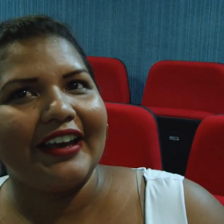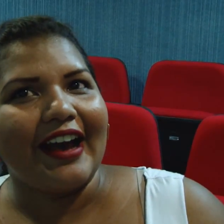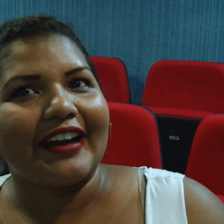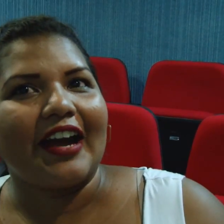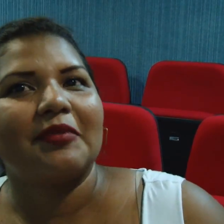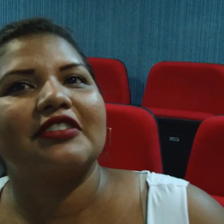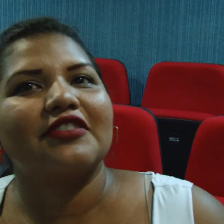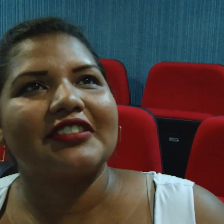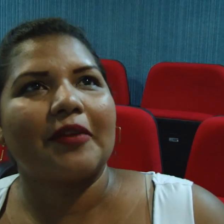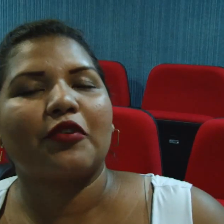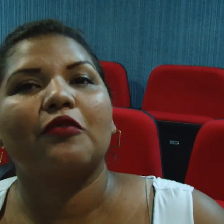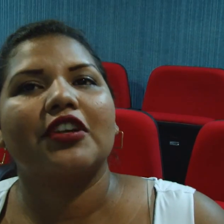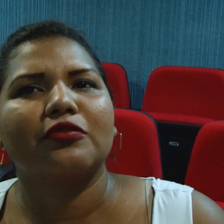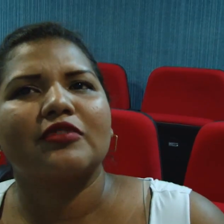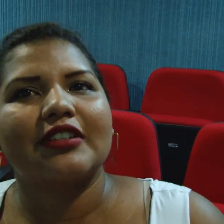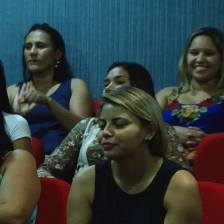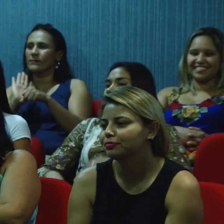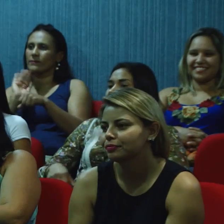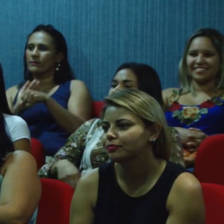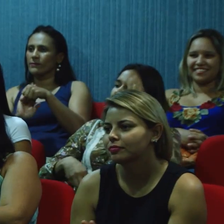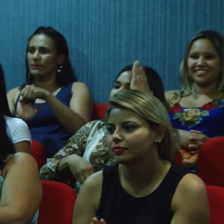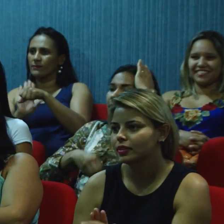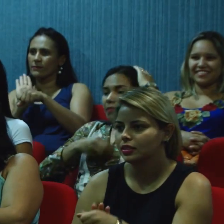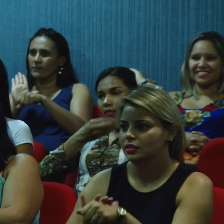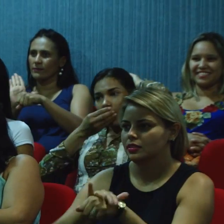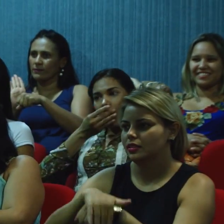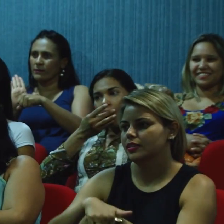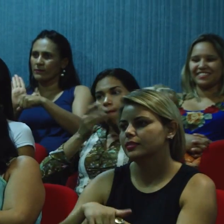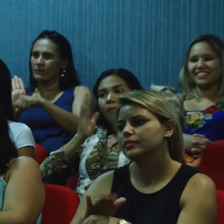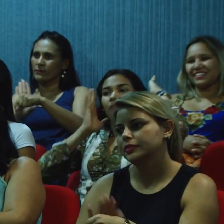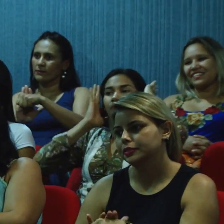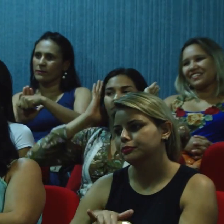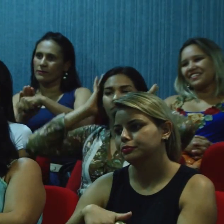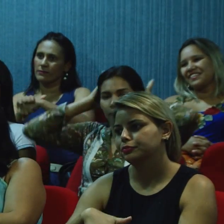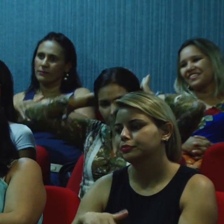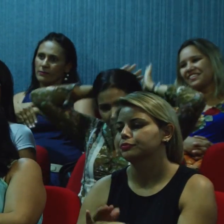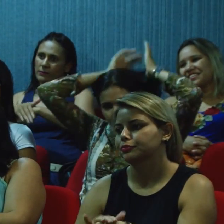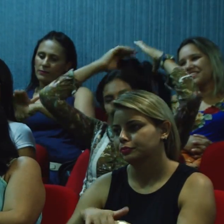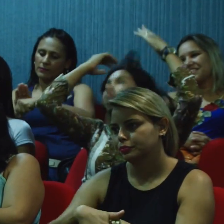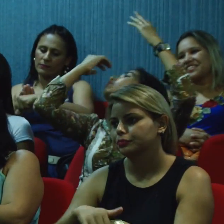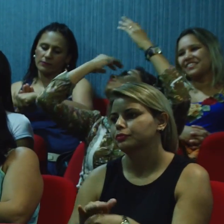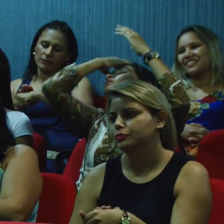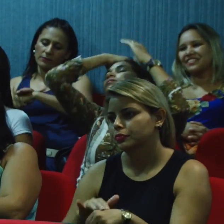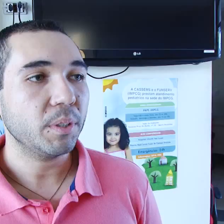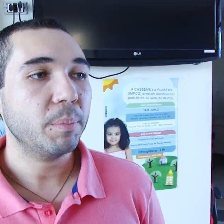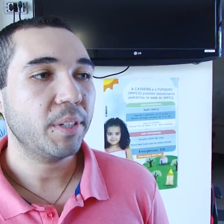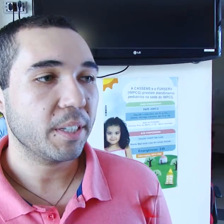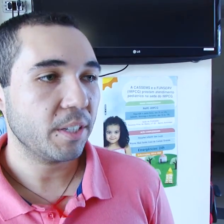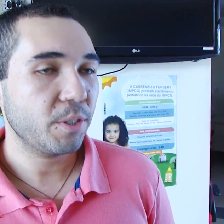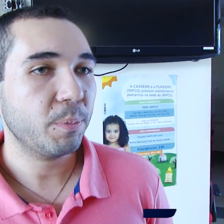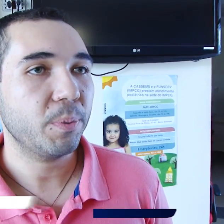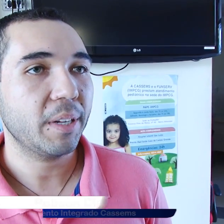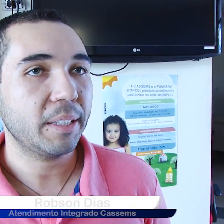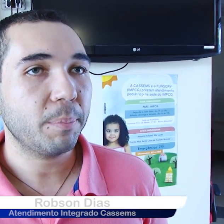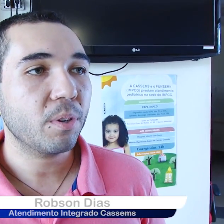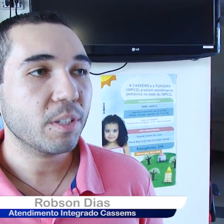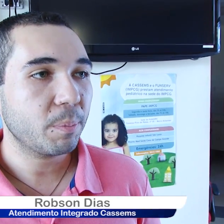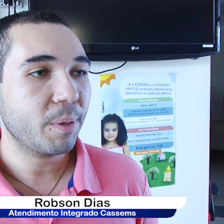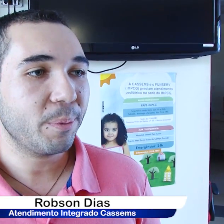acaba que você vai procurando, buscando mais para você vir para a aula já sabendo um pouco a mais. É muito importante até para o nosso próprio